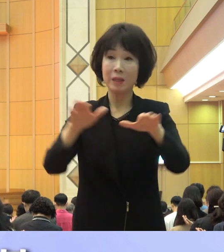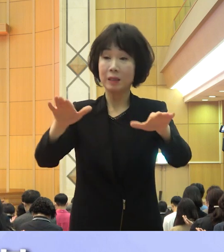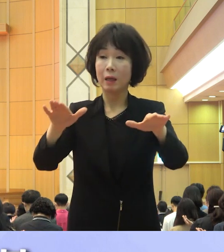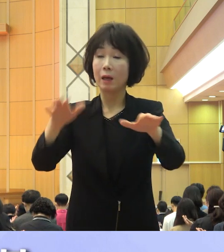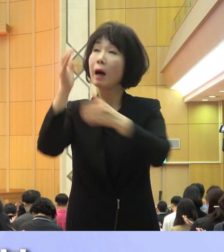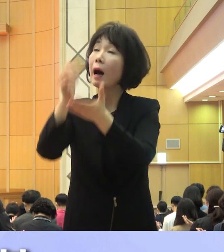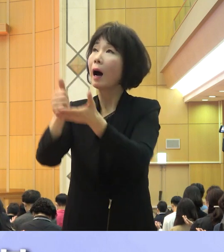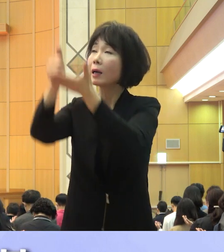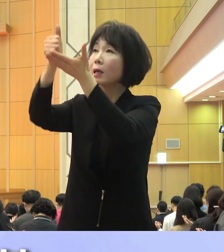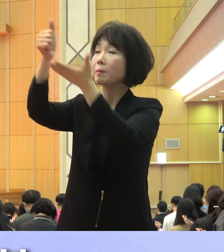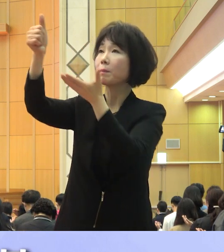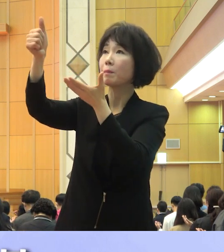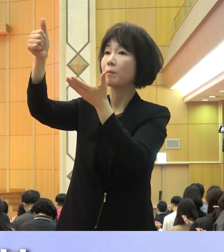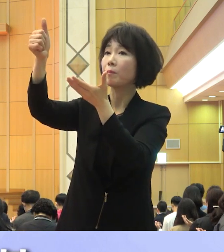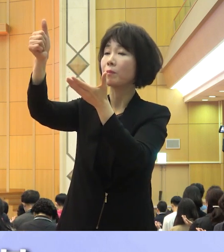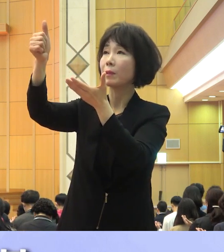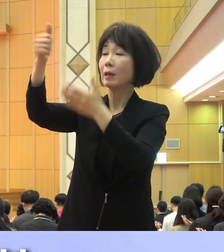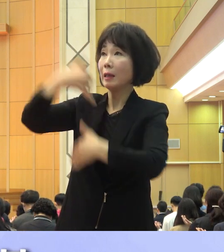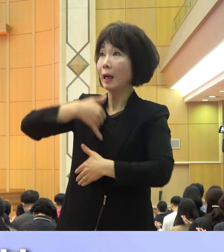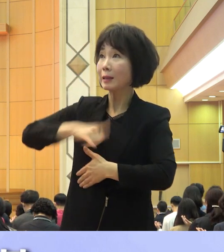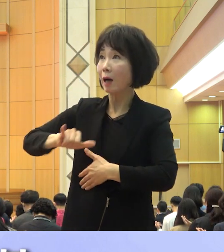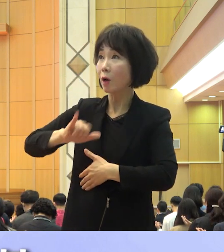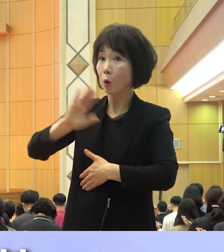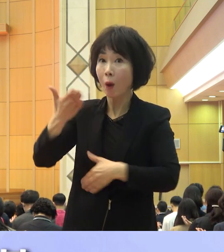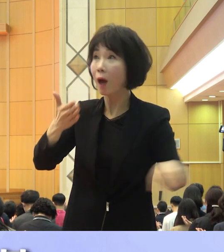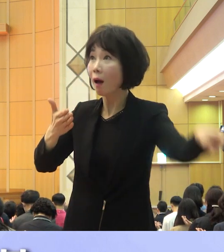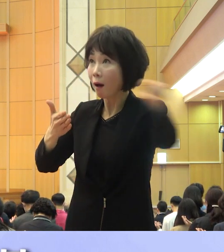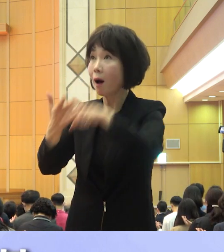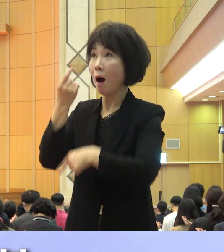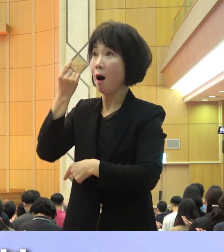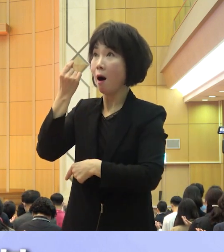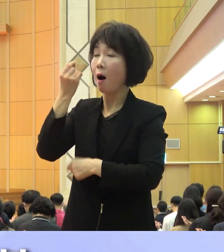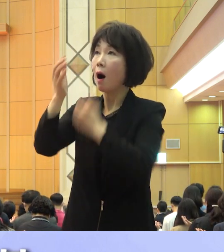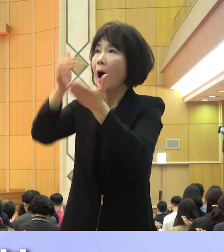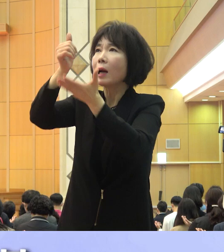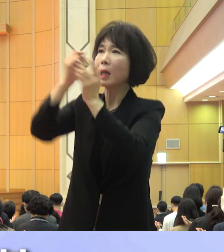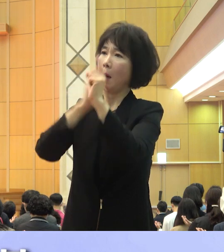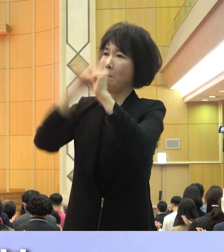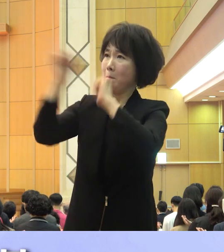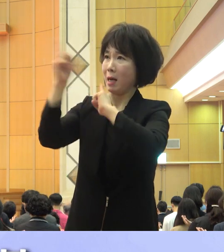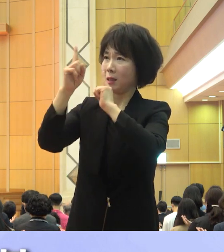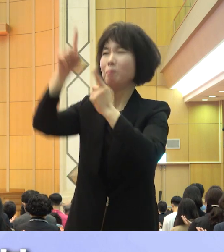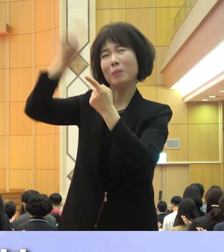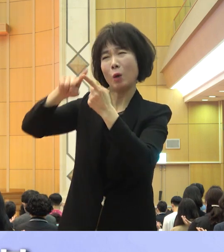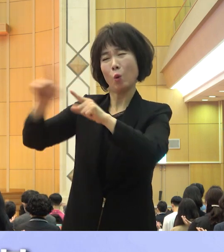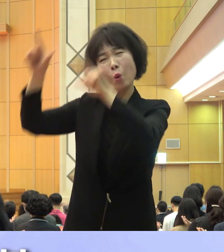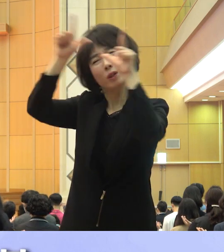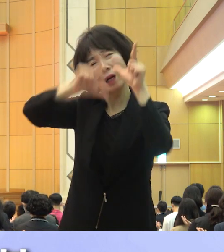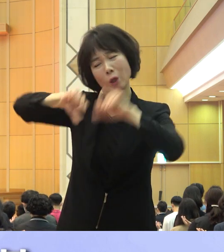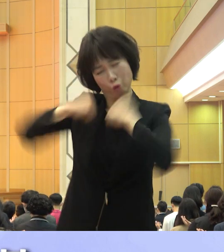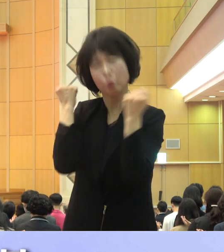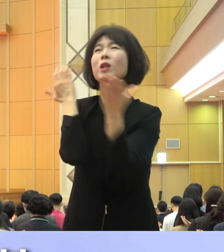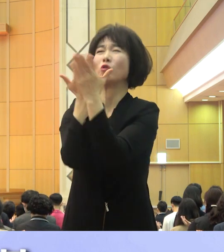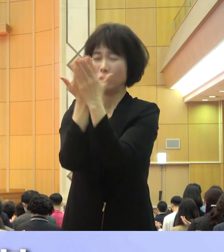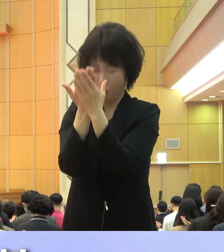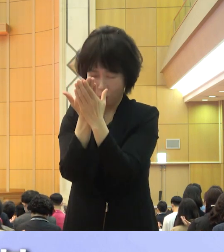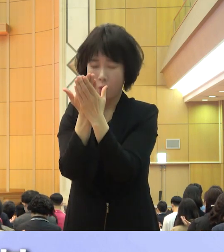이제 하나님 자녀가 된 우리들 하나님 말씀대로만 살게